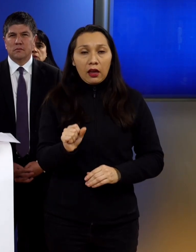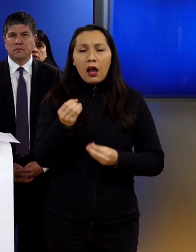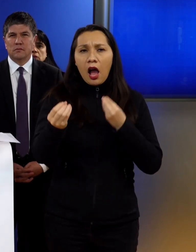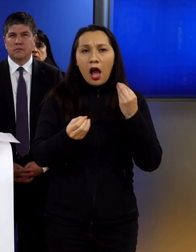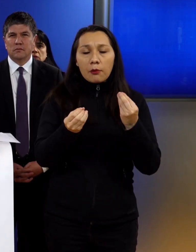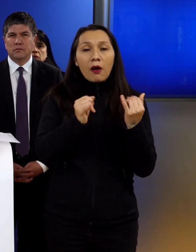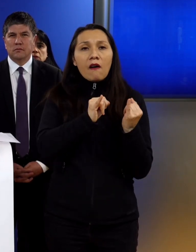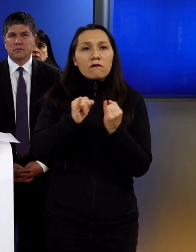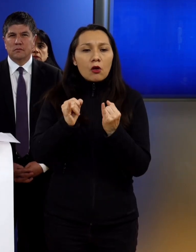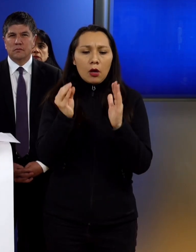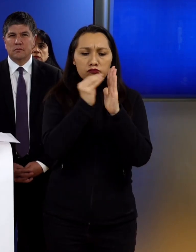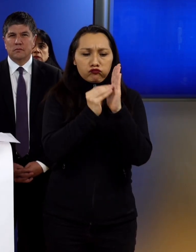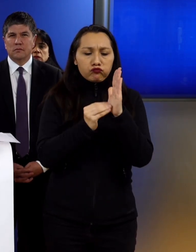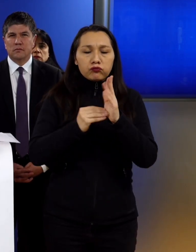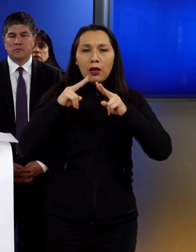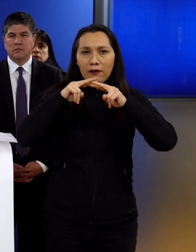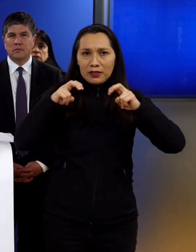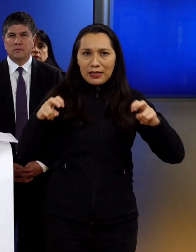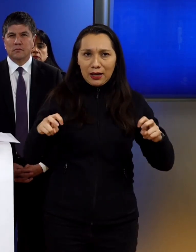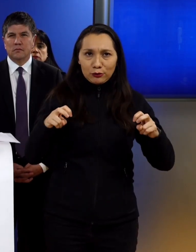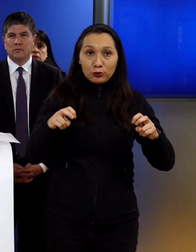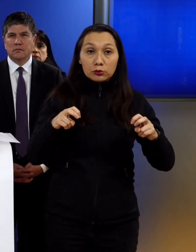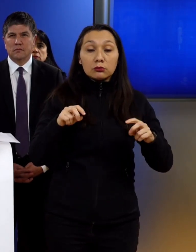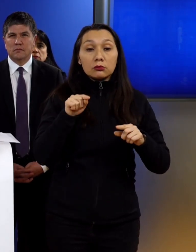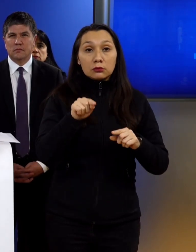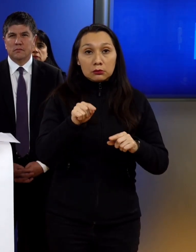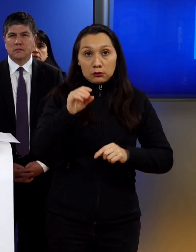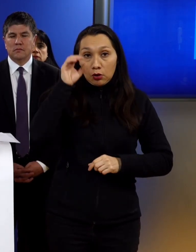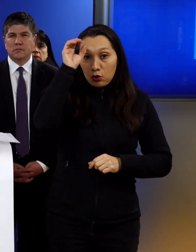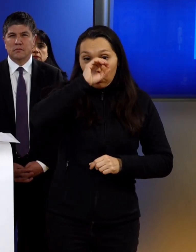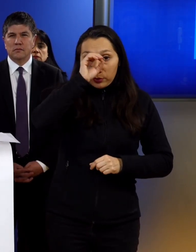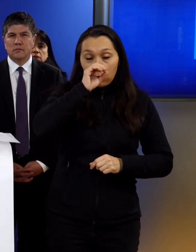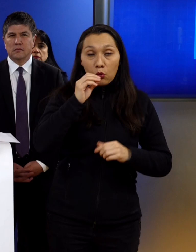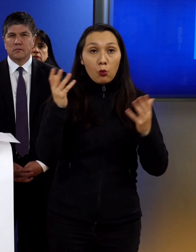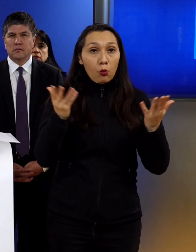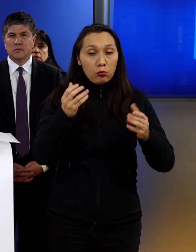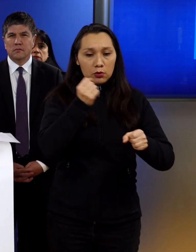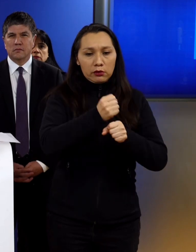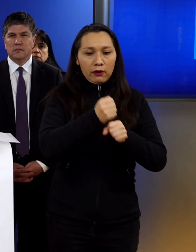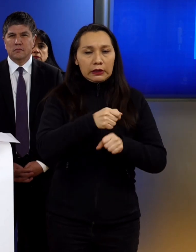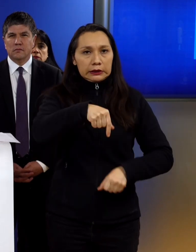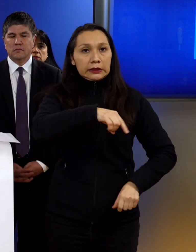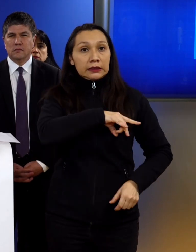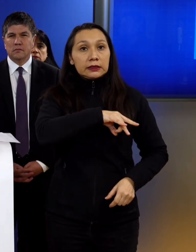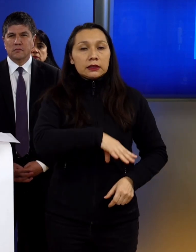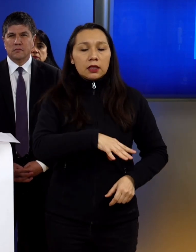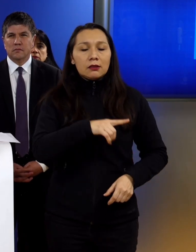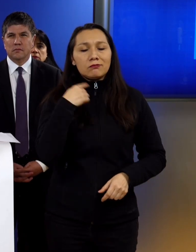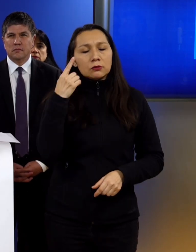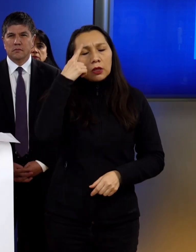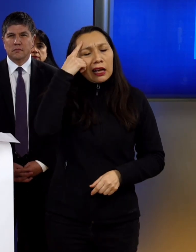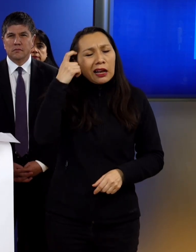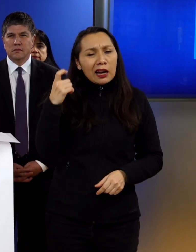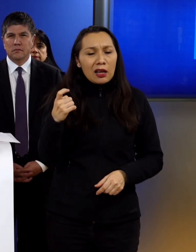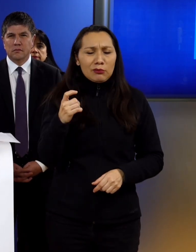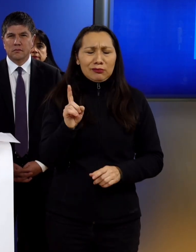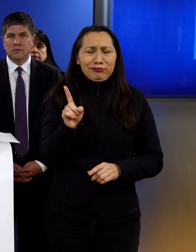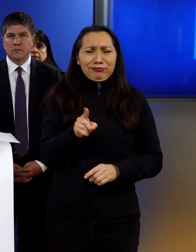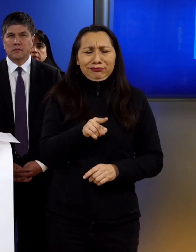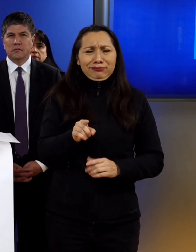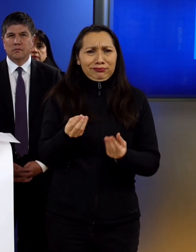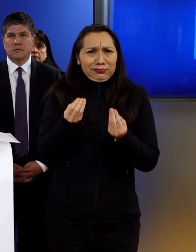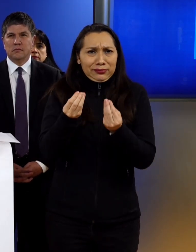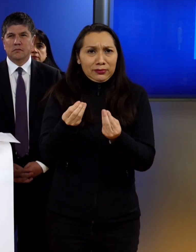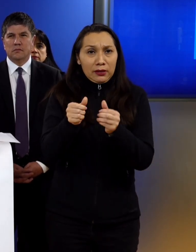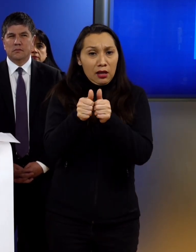los antecedentes a la investigación. Y del punto de vista de cómo trabajamos en Chile, nos parece totalmente inadecuado